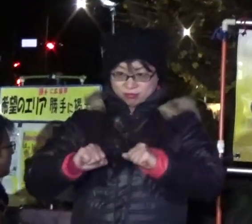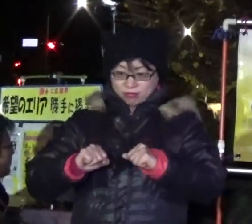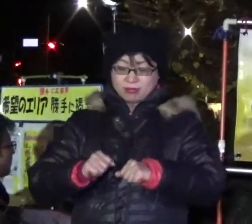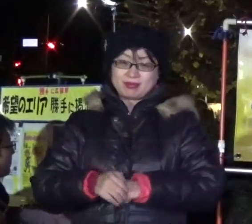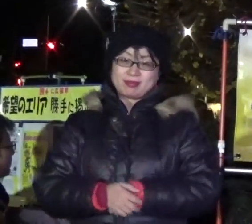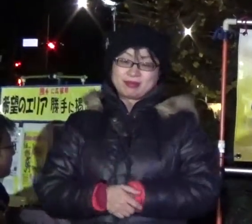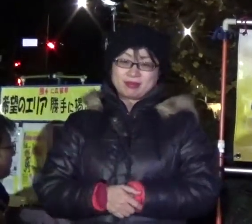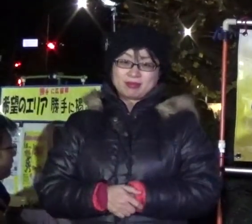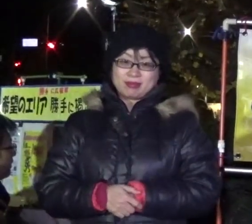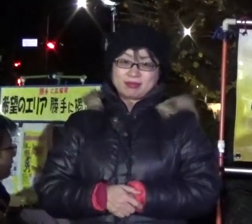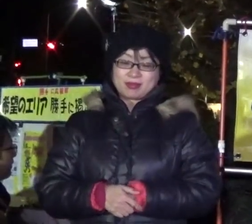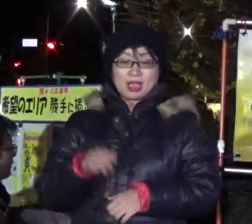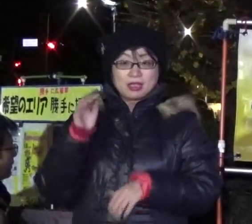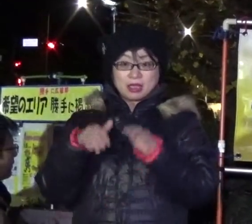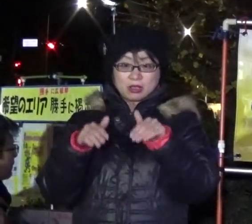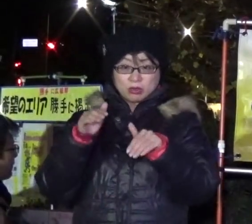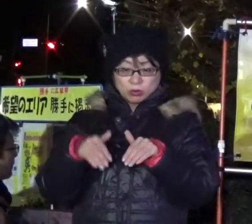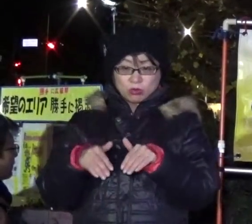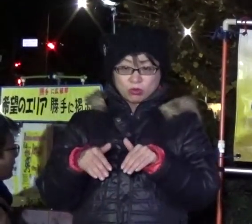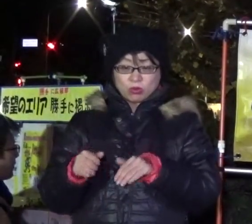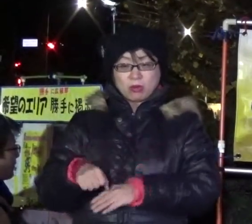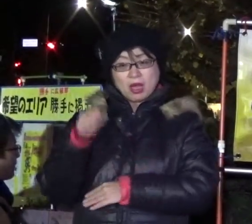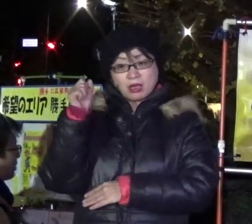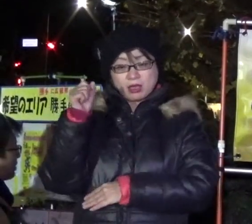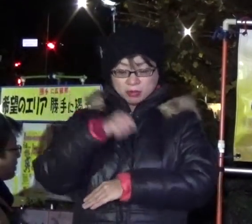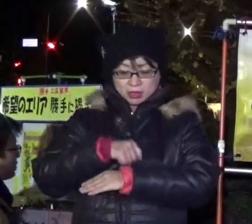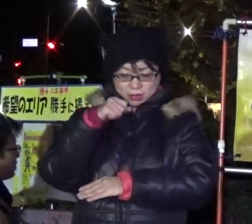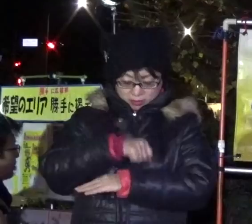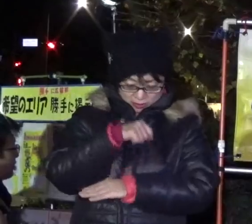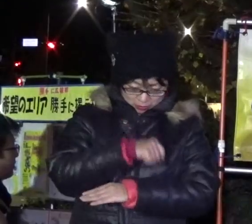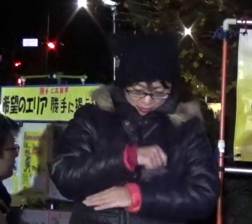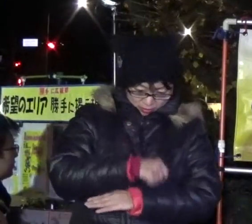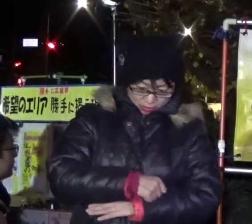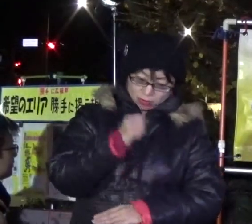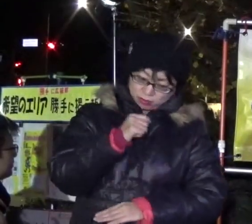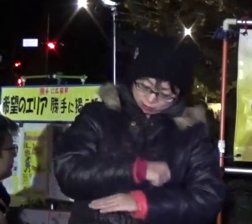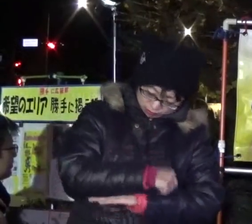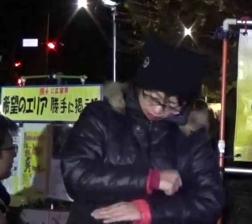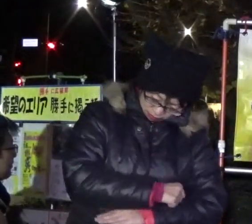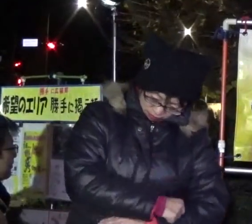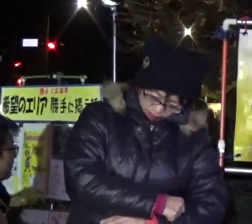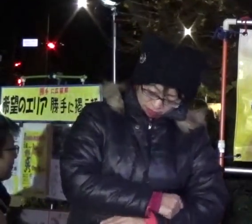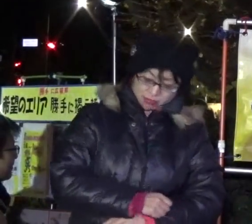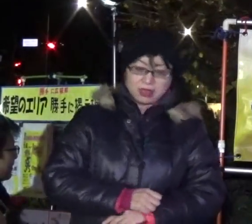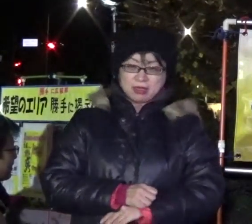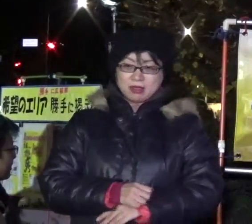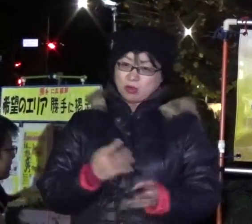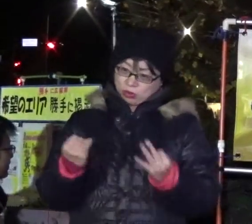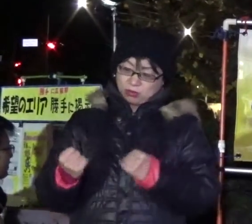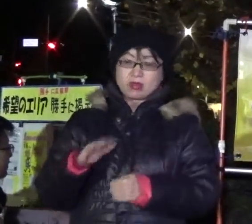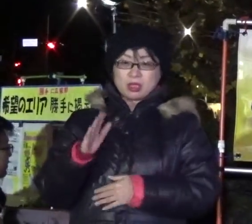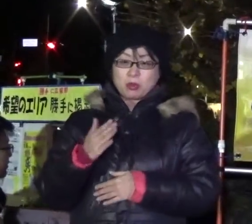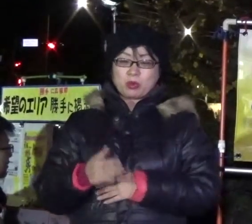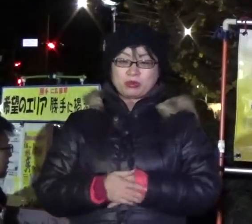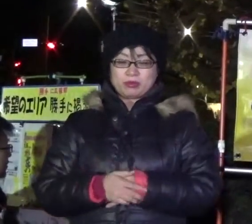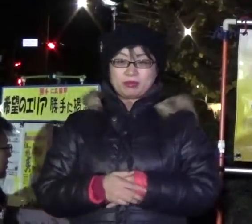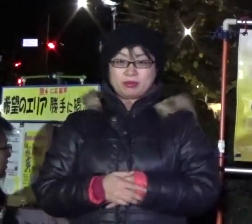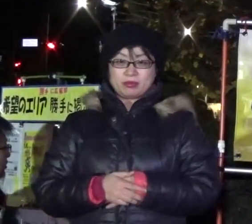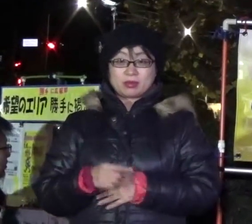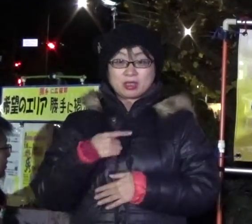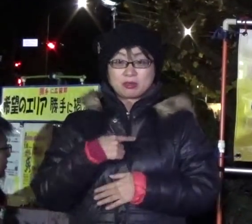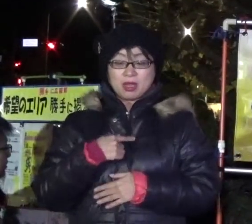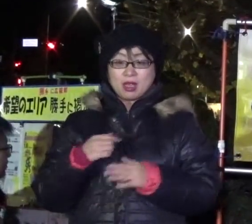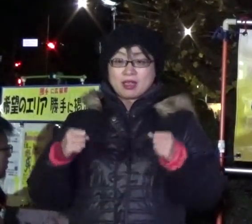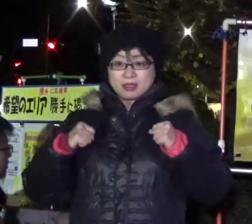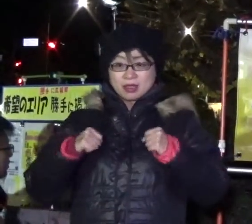だから選挙は勝ったり負けたり負けたり負けたり勝ったり負けたりですけど私は今ね、生きて